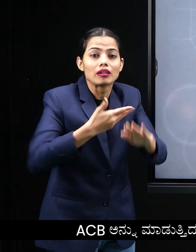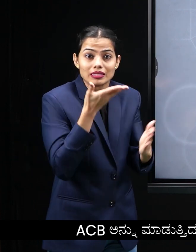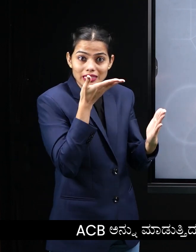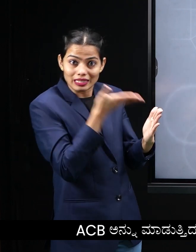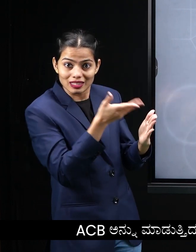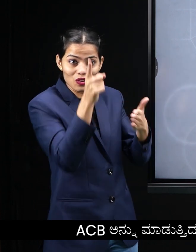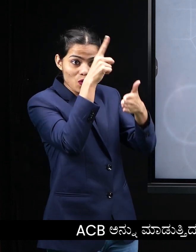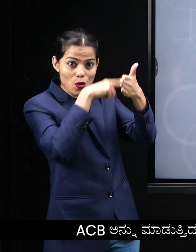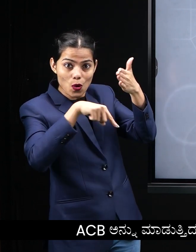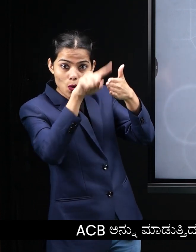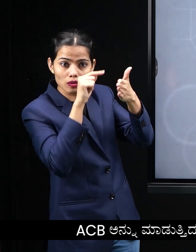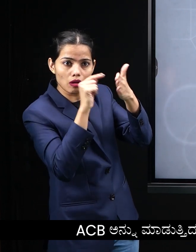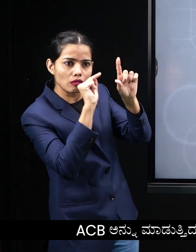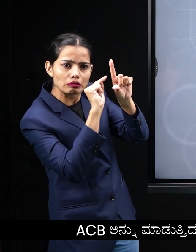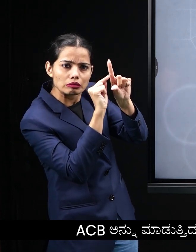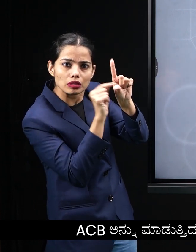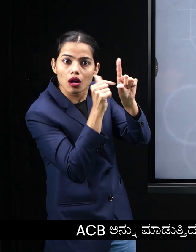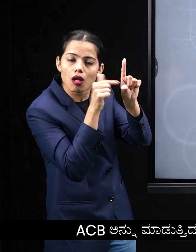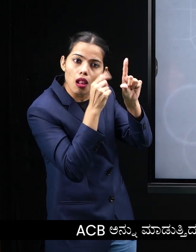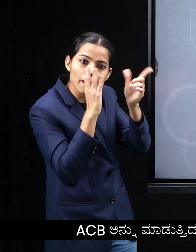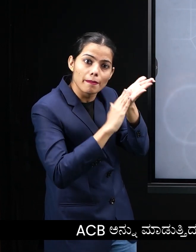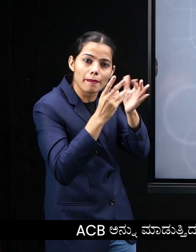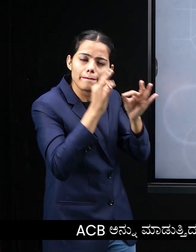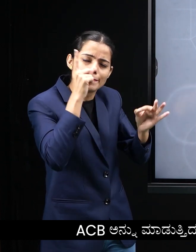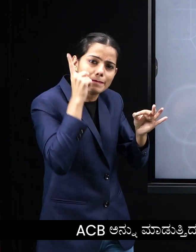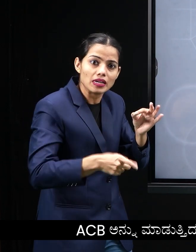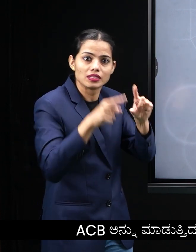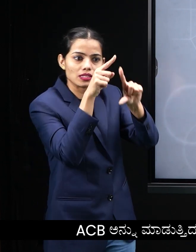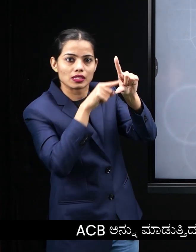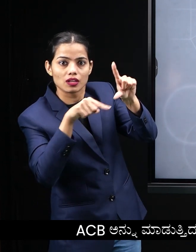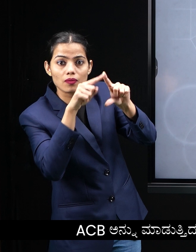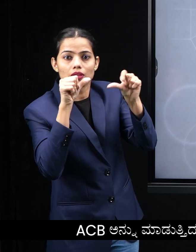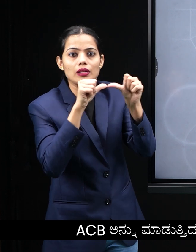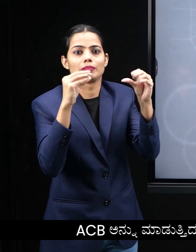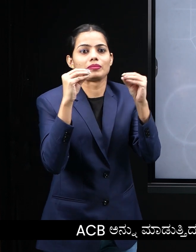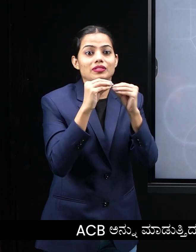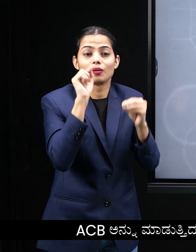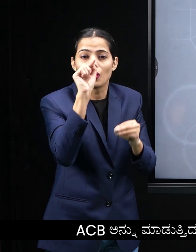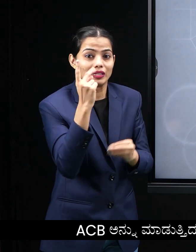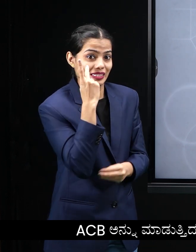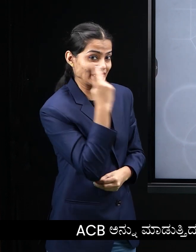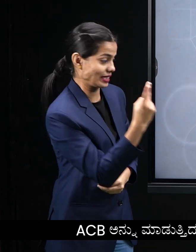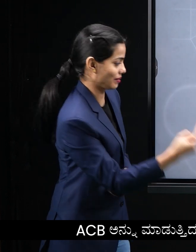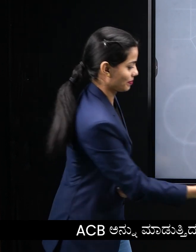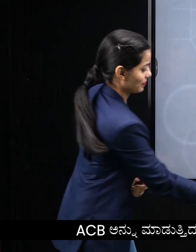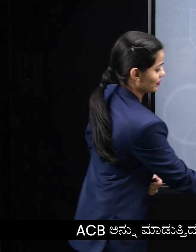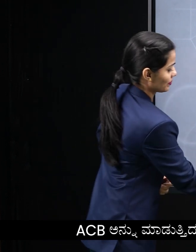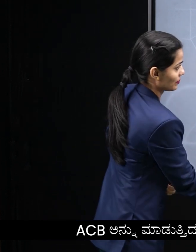ಮಾಡುತ್ತಿದ್ದರೆ ಇದು C ಬಿಂದುವಿನಲ್ಲಿ AB ಸ್ವರಮೇಳದಿಂದ ಉಪಕ್ರಮಿಸಿದ ಕೋನವಾಗಿದೆ.